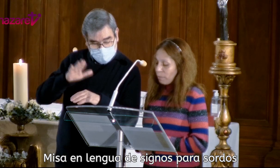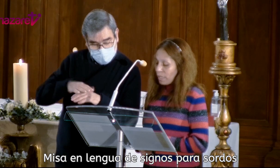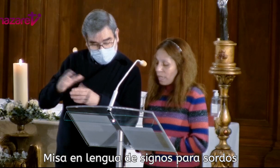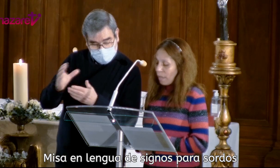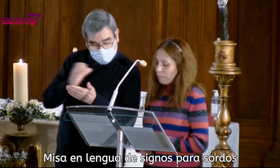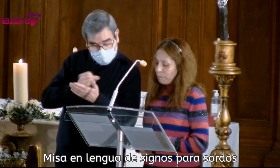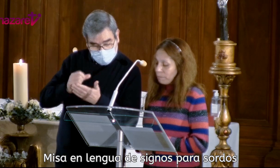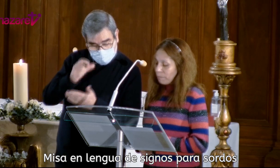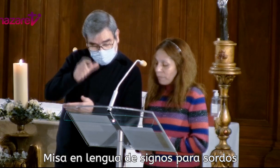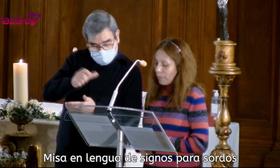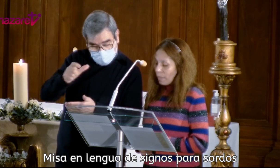enfermería,